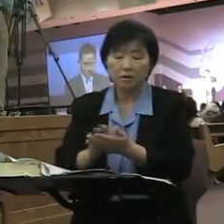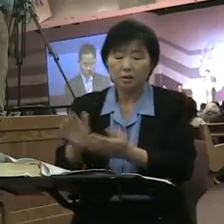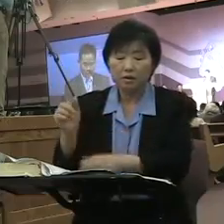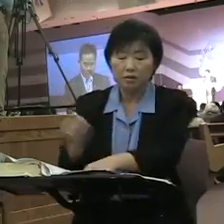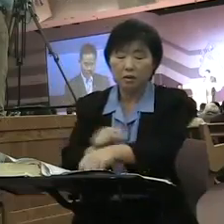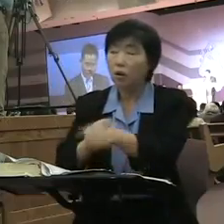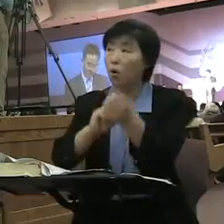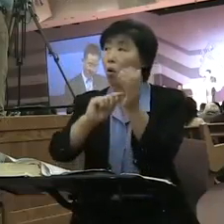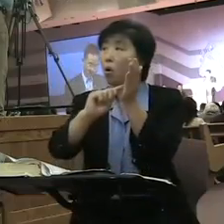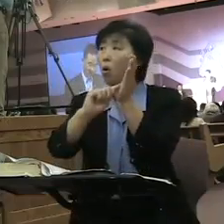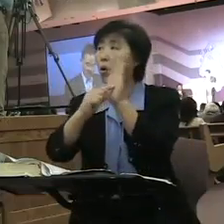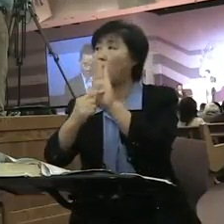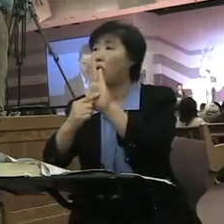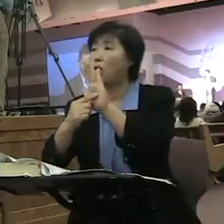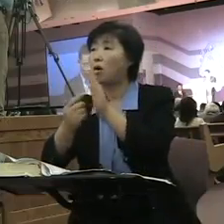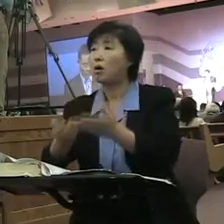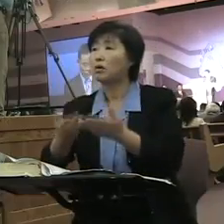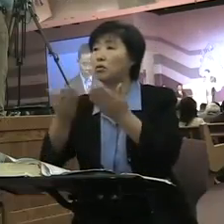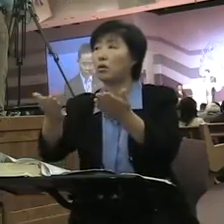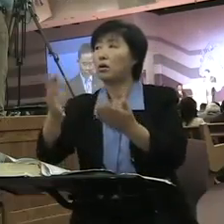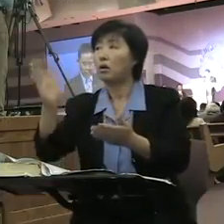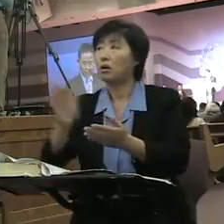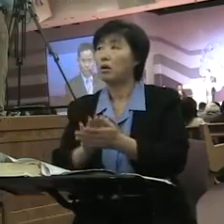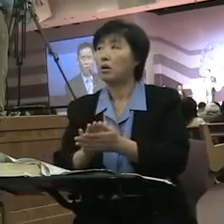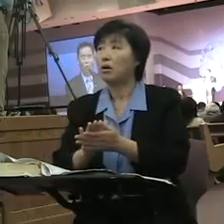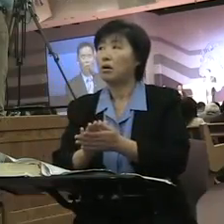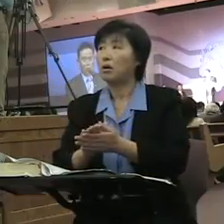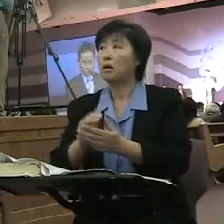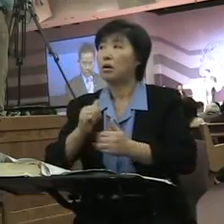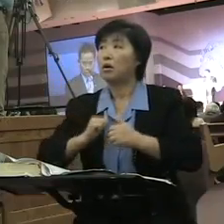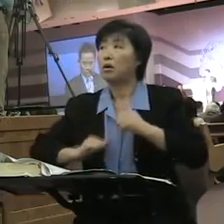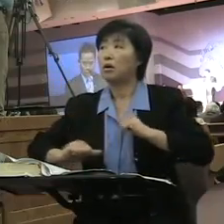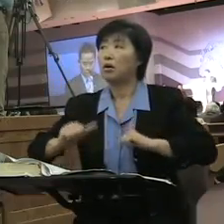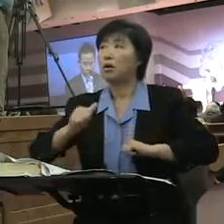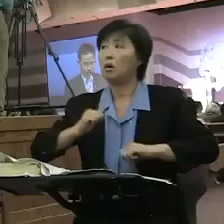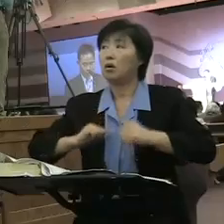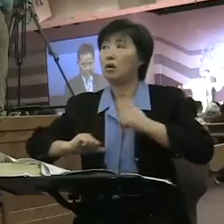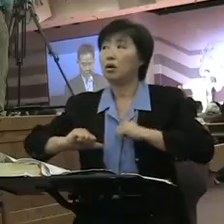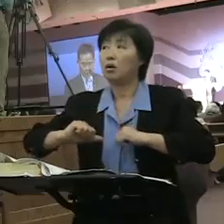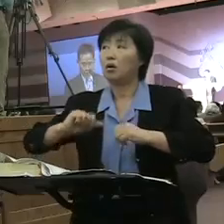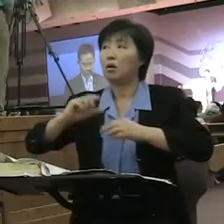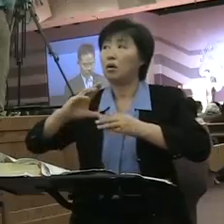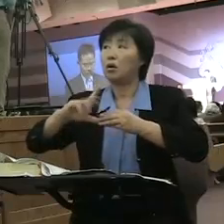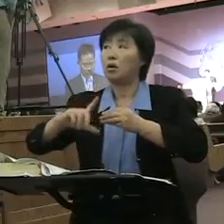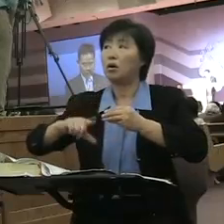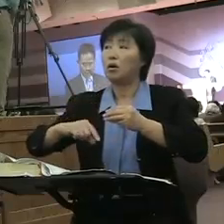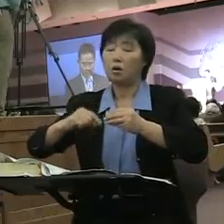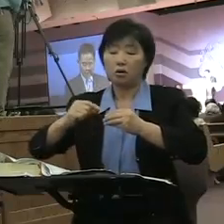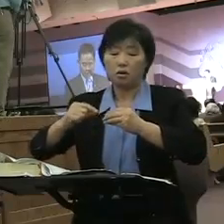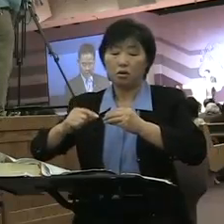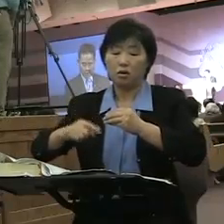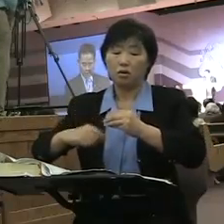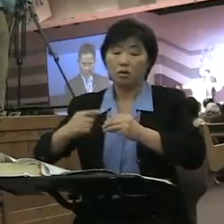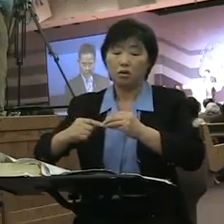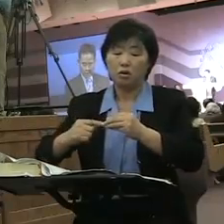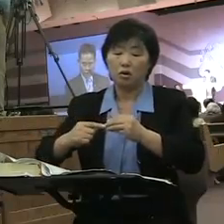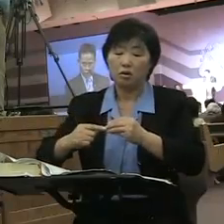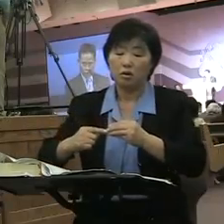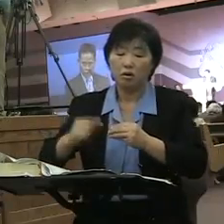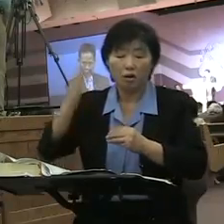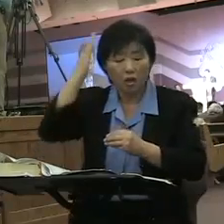특별한 광고를 하나 드리겠습니다. 뮤지컬 요덕 스토리라고 하는 것인데요. 이것은